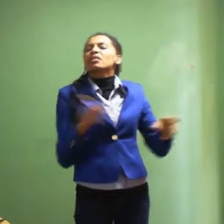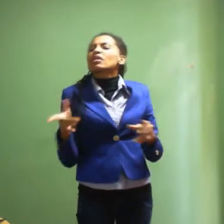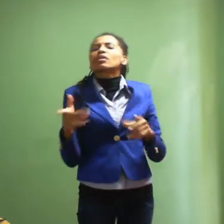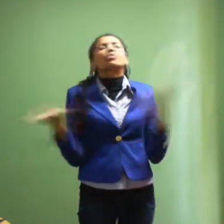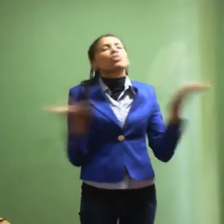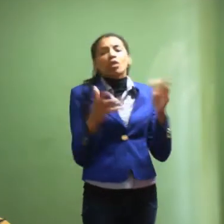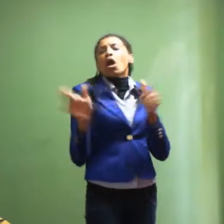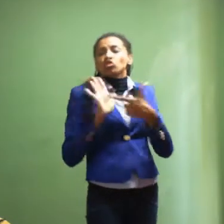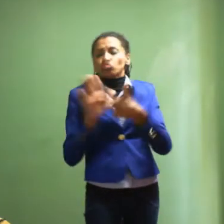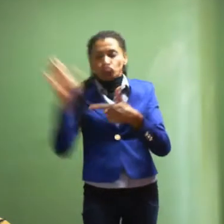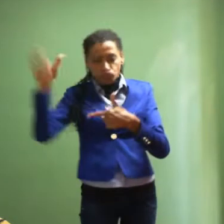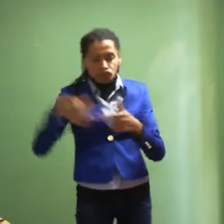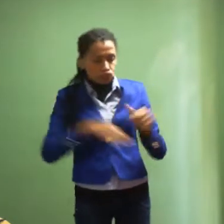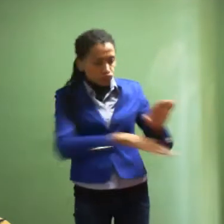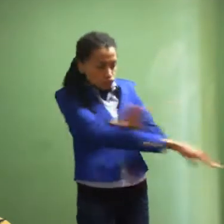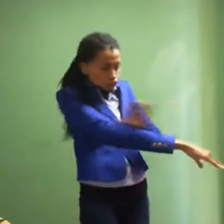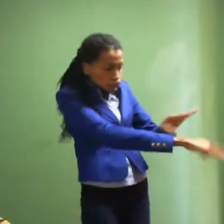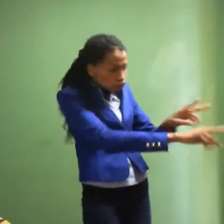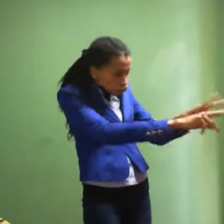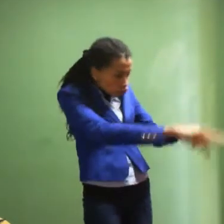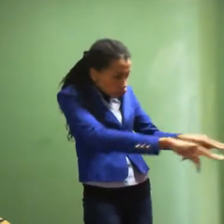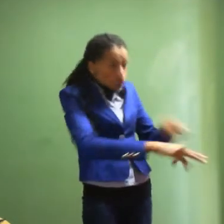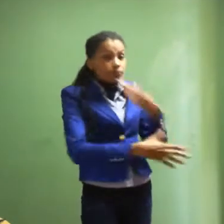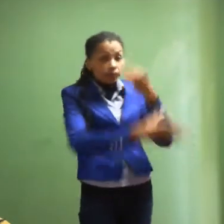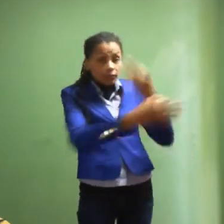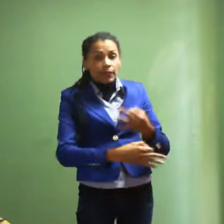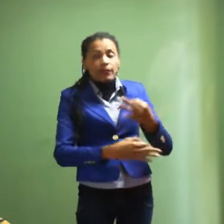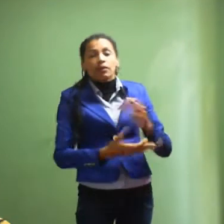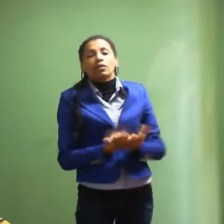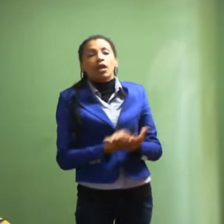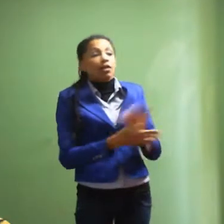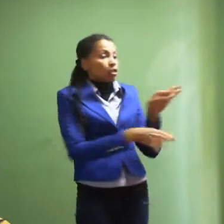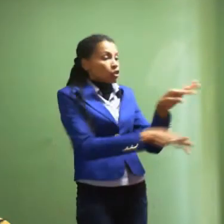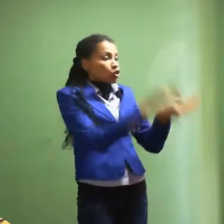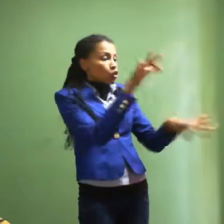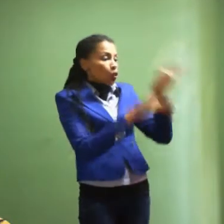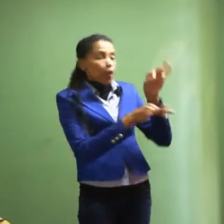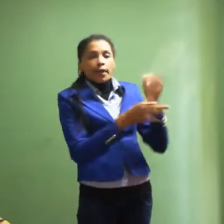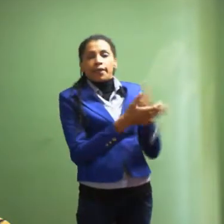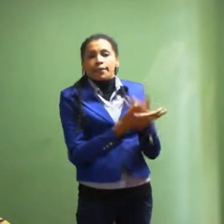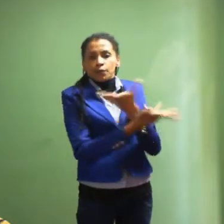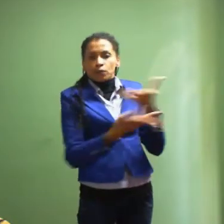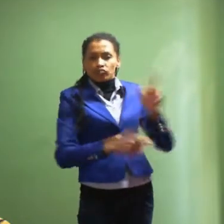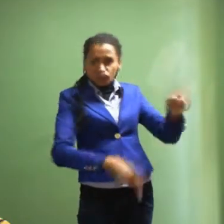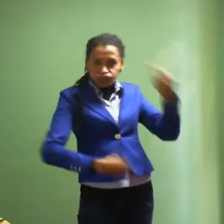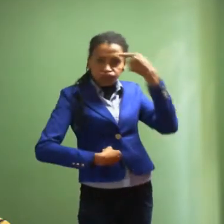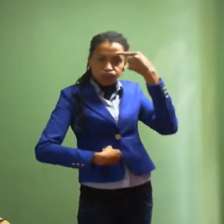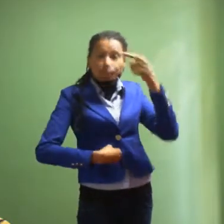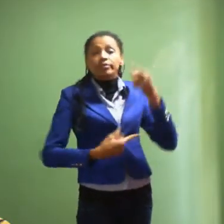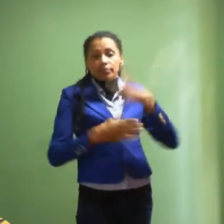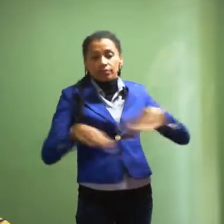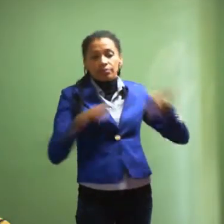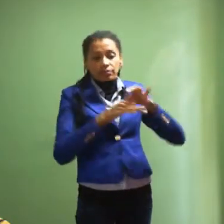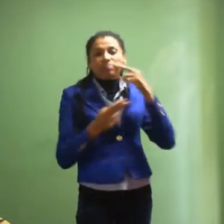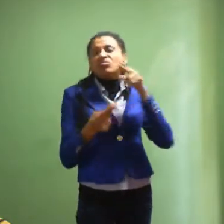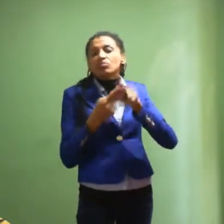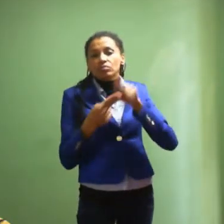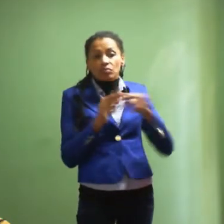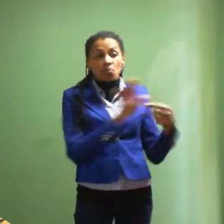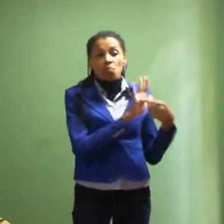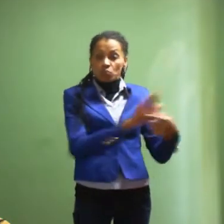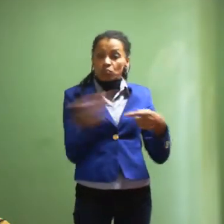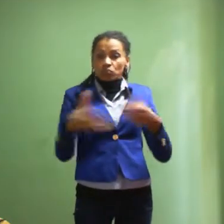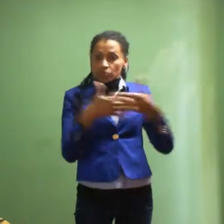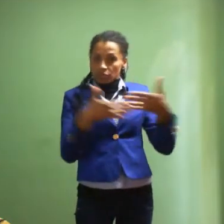lo consultó, y también que sean fuentes fieles, porque hay fuentes en internet que no son tan fieles, entonces el docente también tiene que tener como